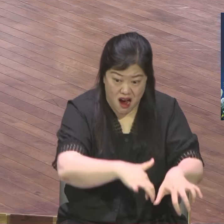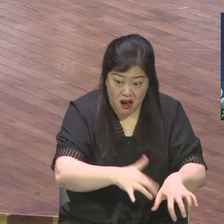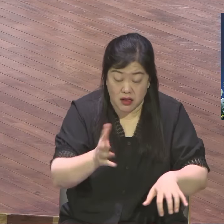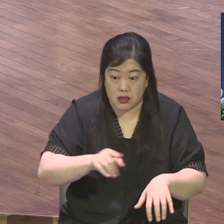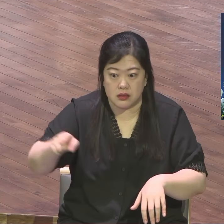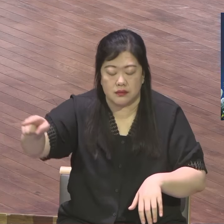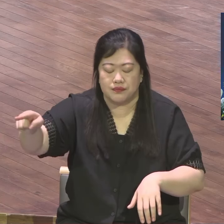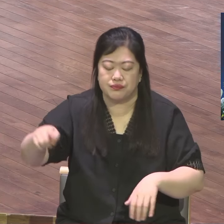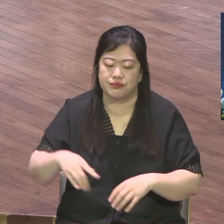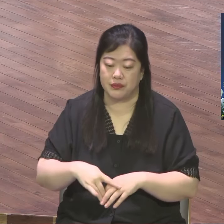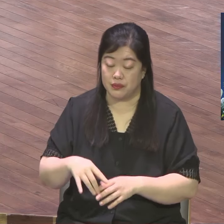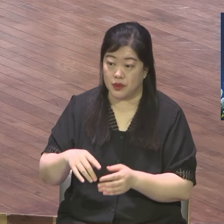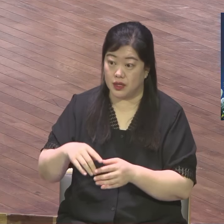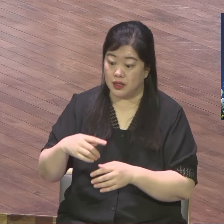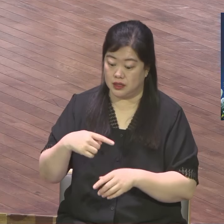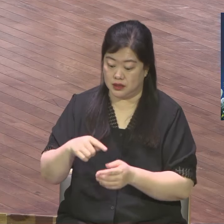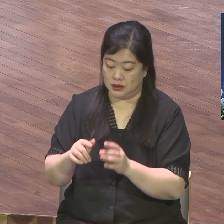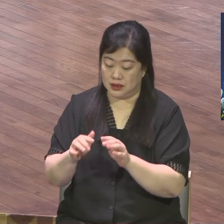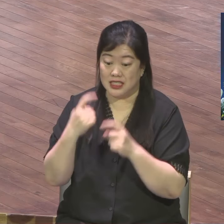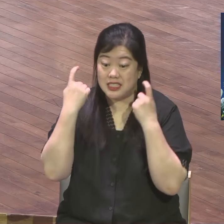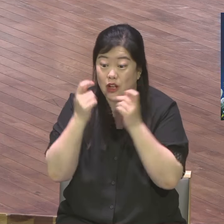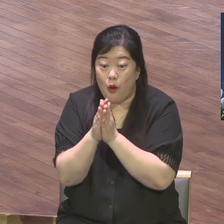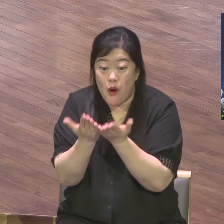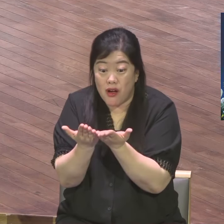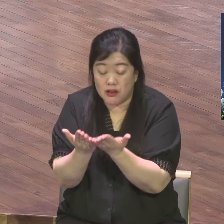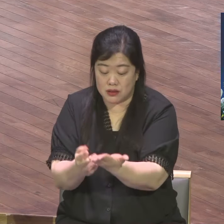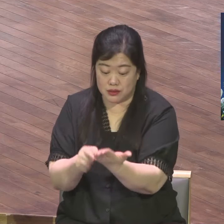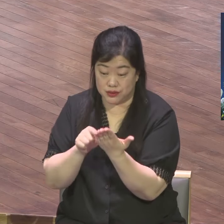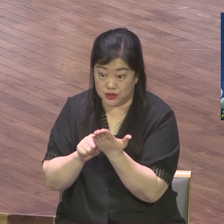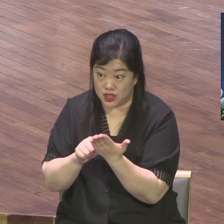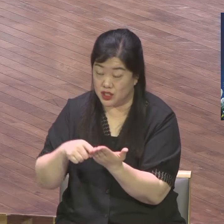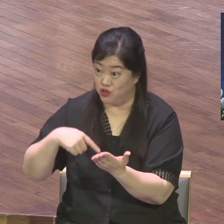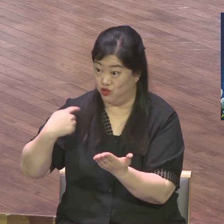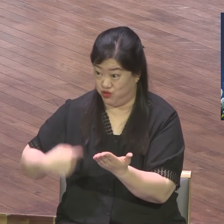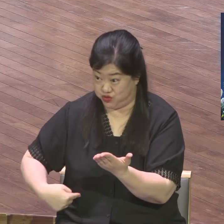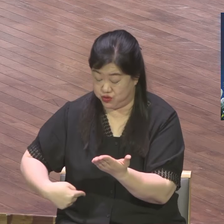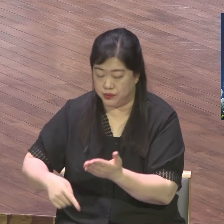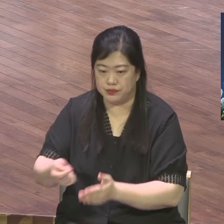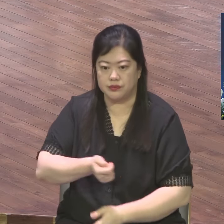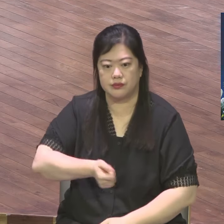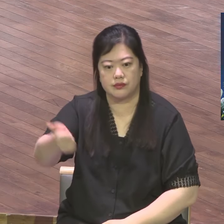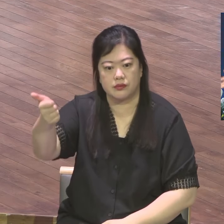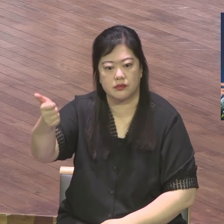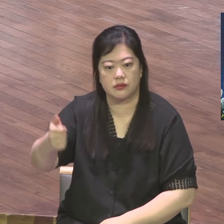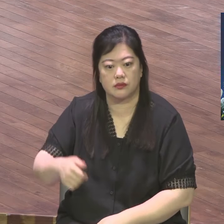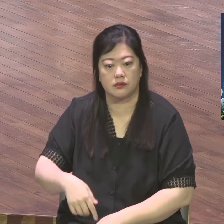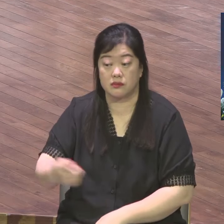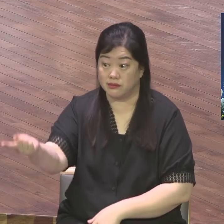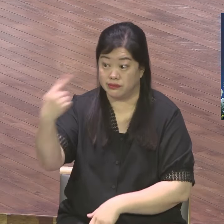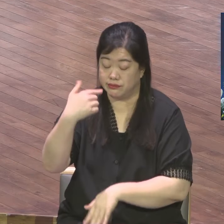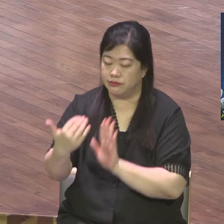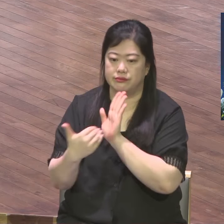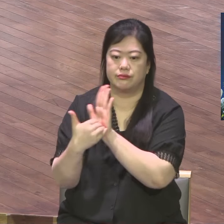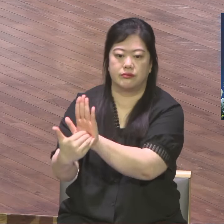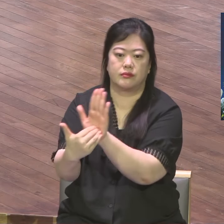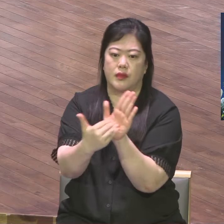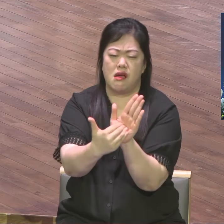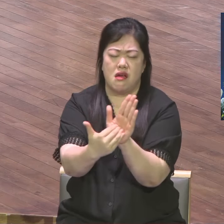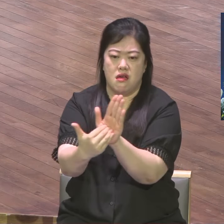돼. 같은 중국인데도 비자 받아야 되고 그리고 중국 자체가 일체